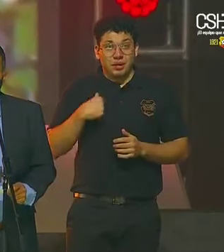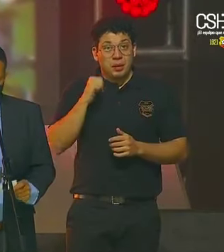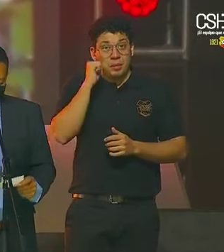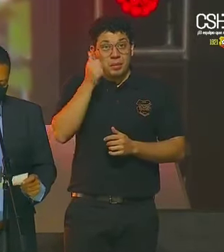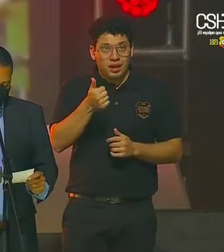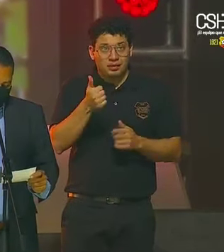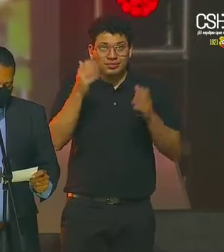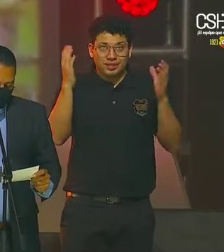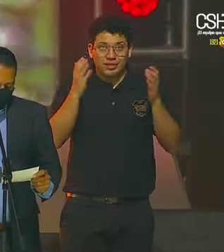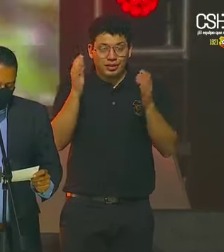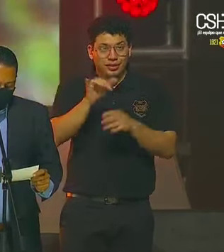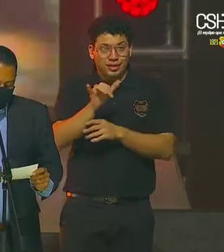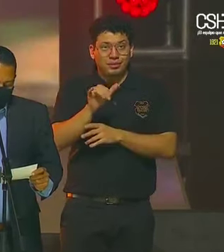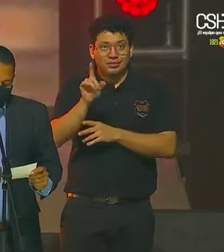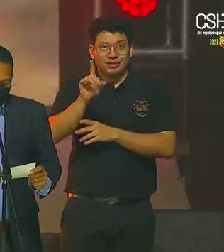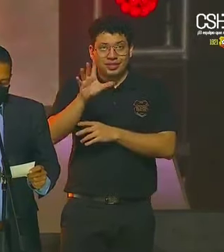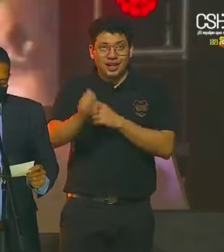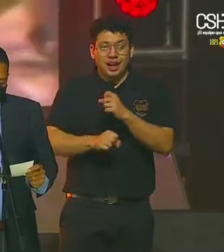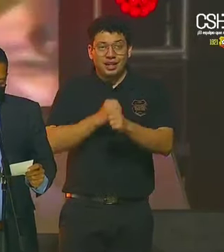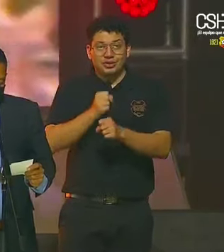centenario.